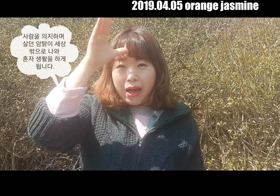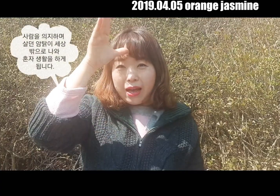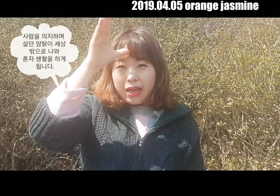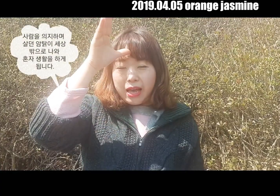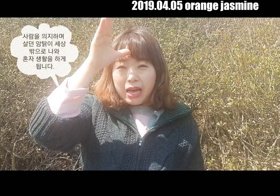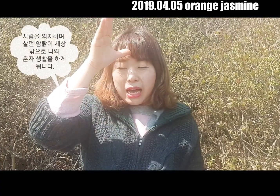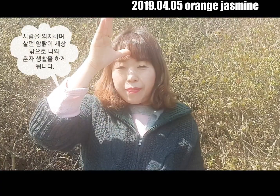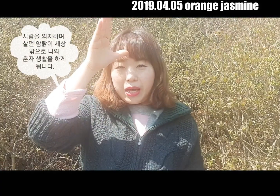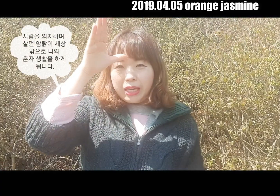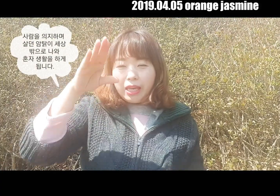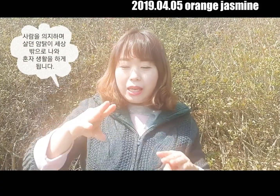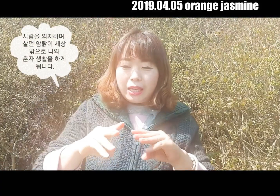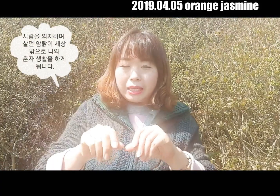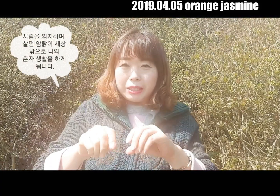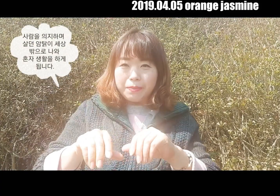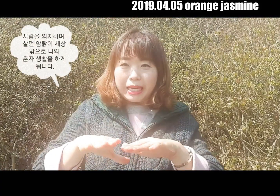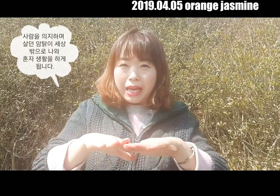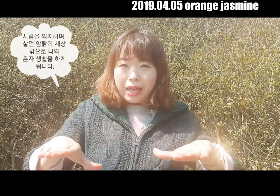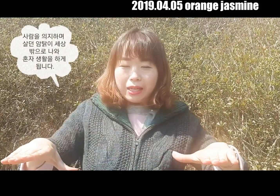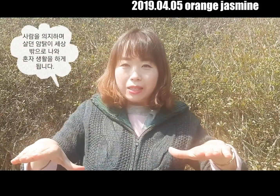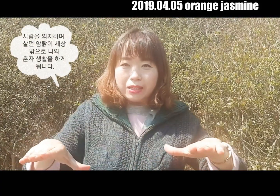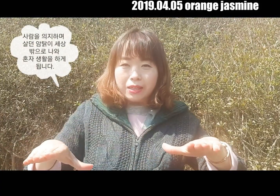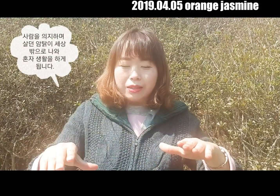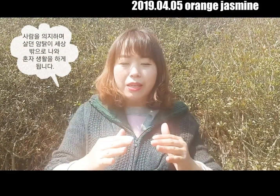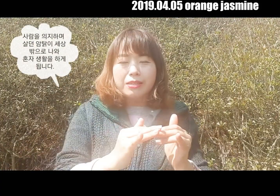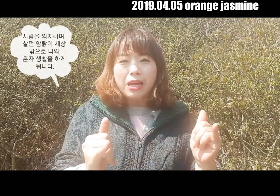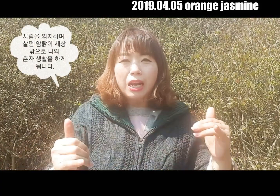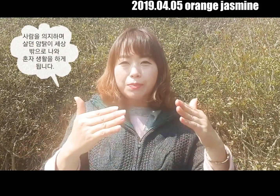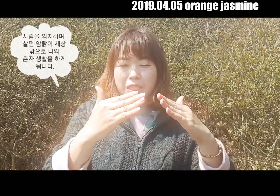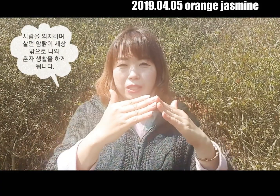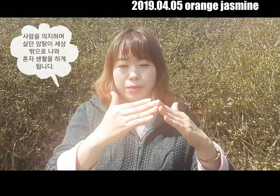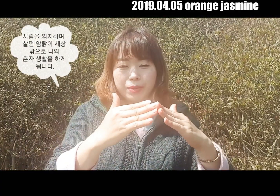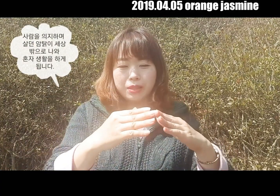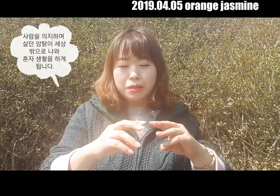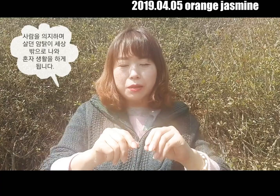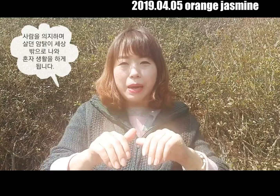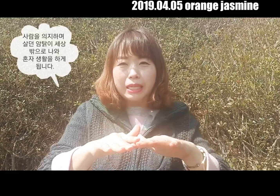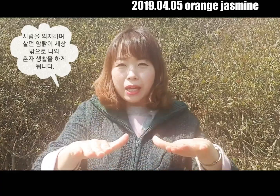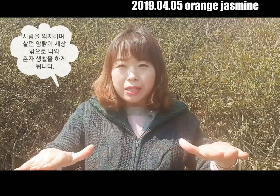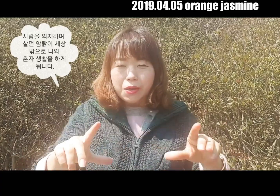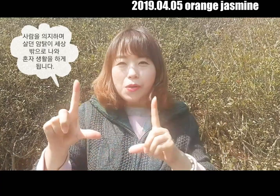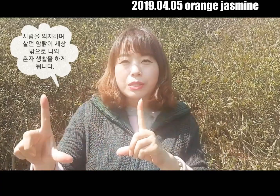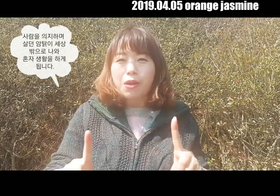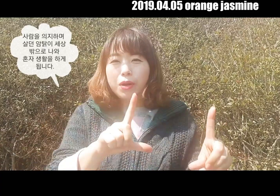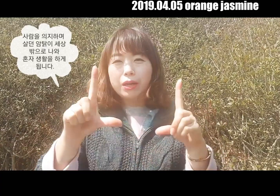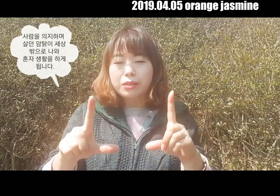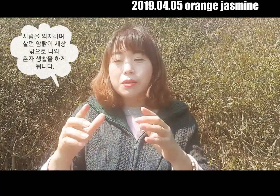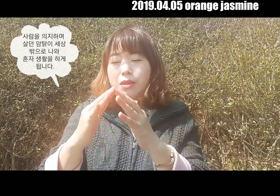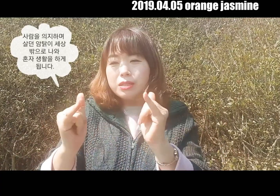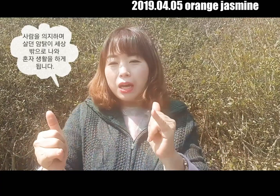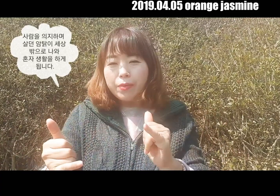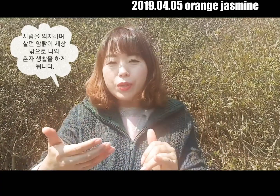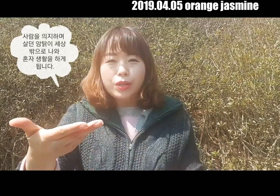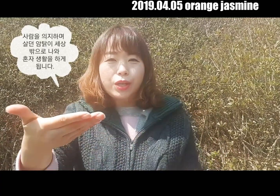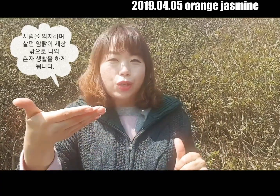암탉, 암탉이 그 마당, 딴 사람 집 그 마당에서 생활해서 사람들이